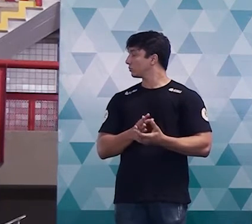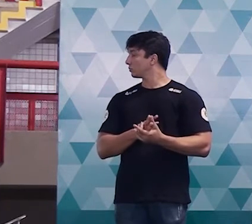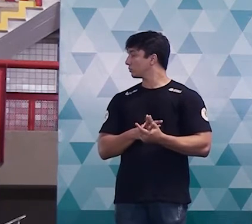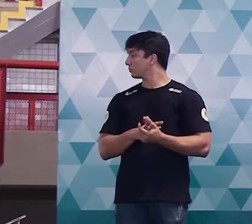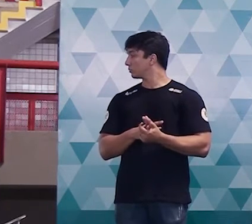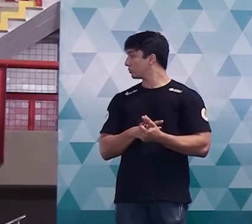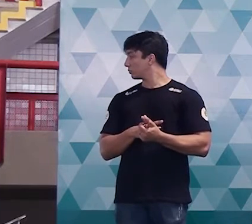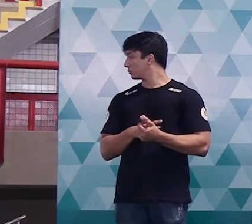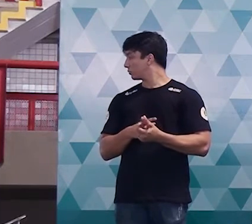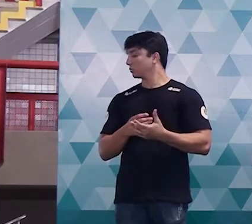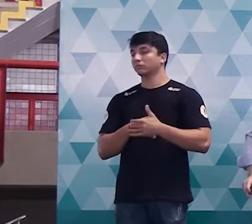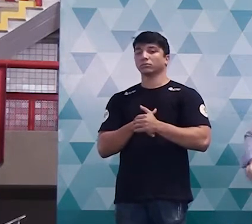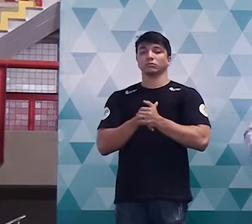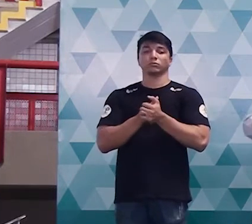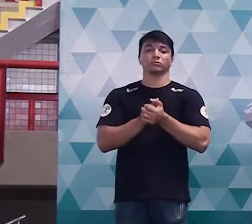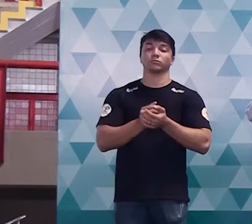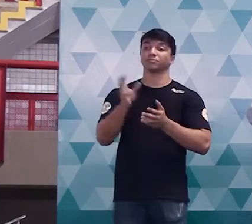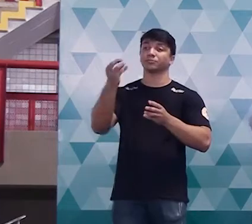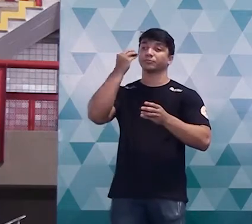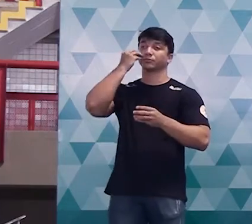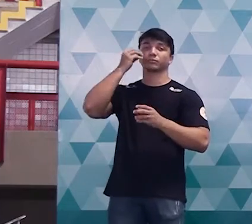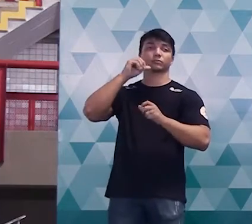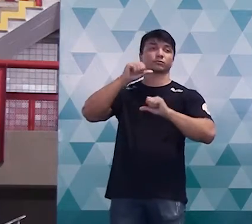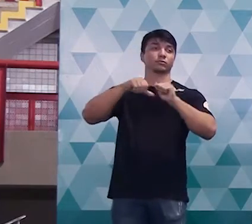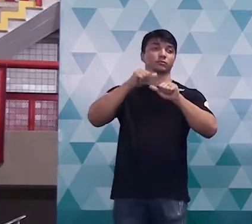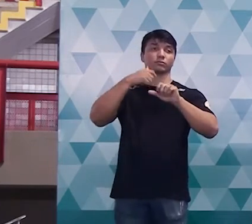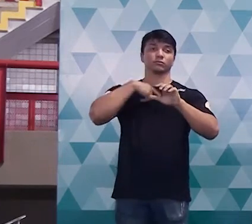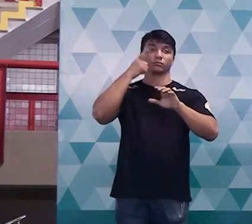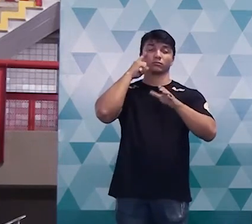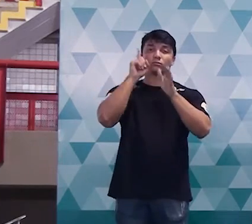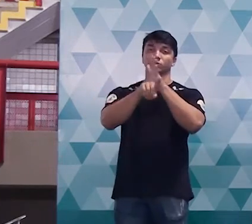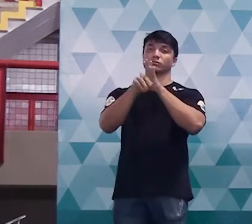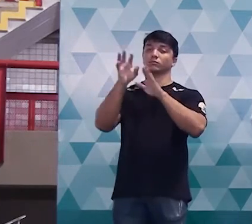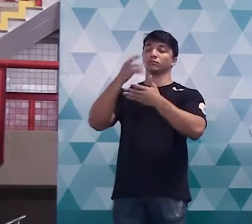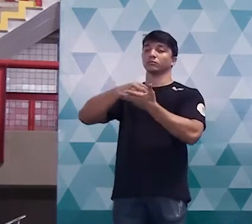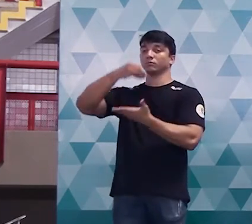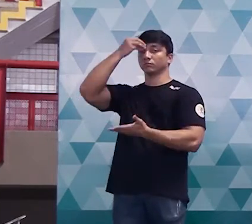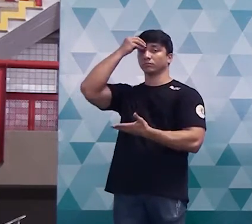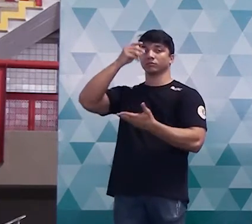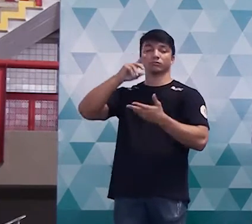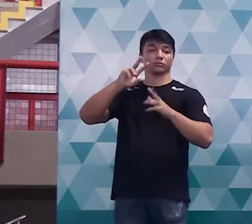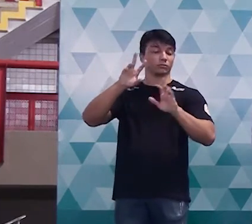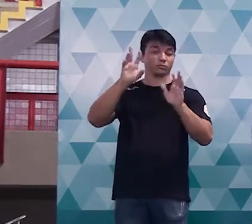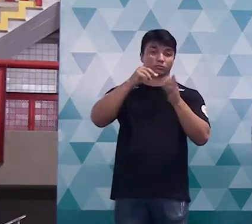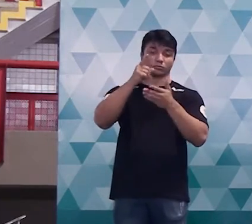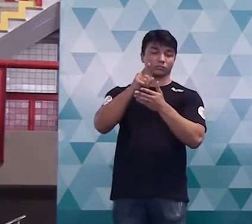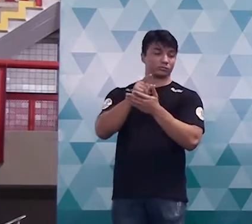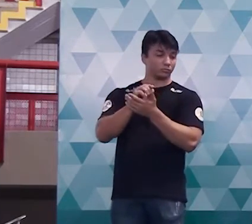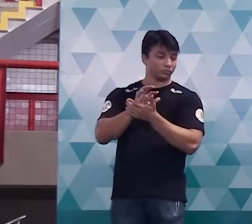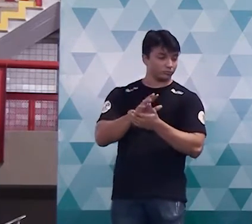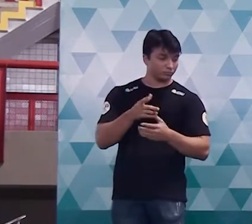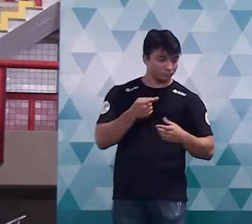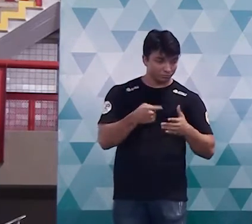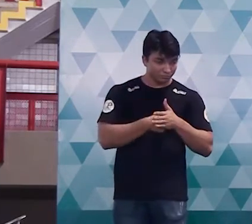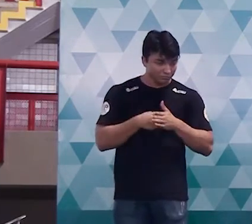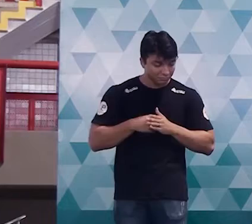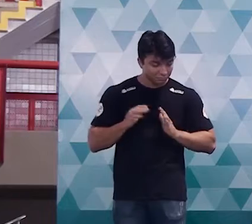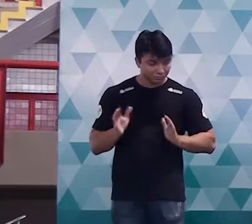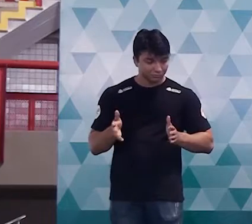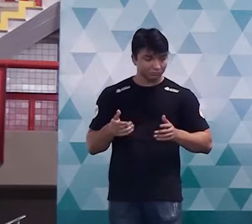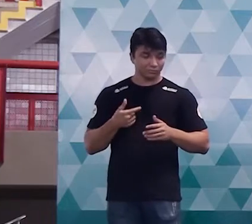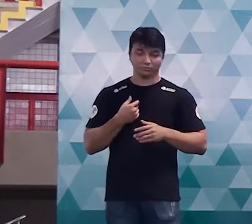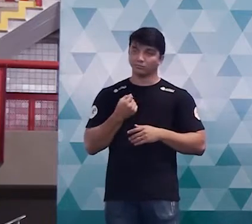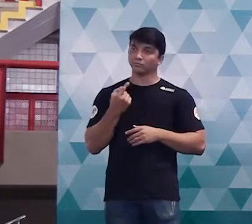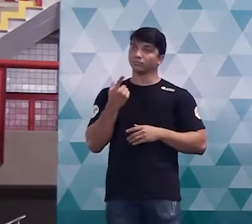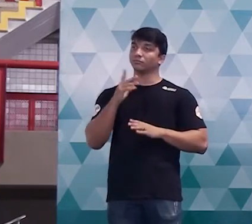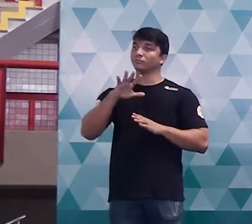Dá uma olhadinha lá. Pronto. Enquanto isso a gente vai falando da questão teórica, né? Vixe, já chegou, foi as perguntas. E